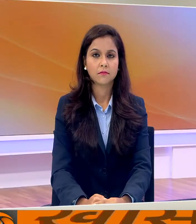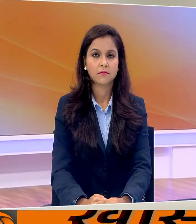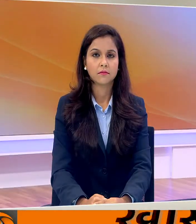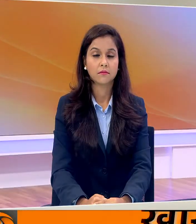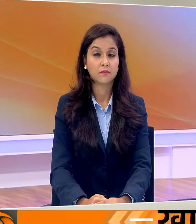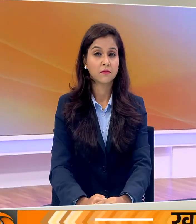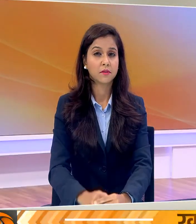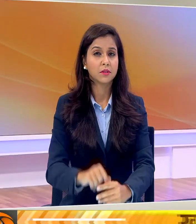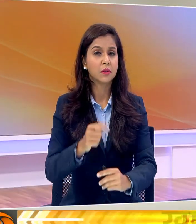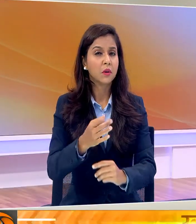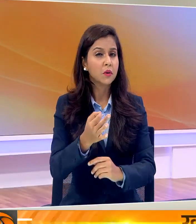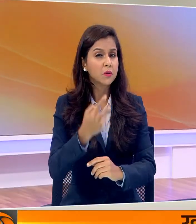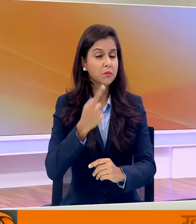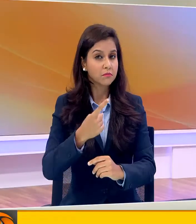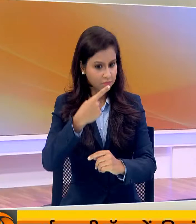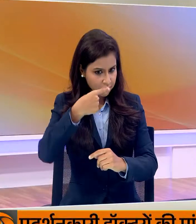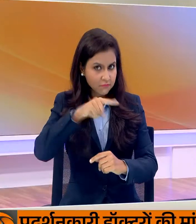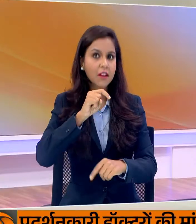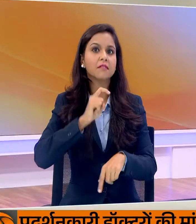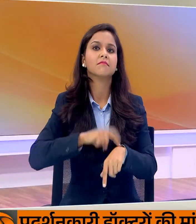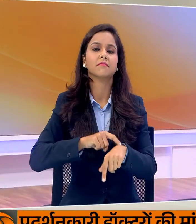This is the right time